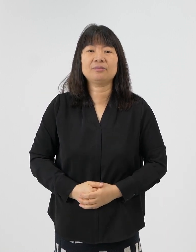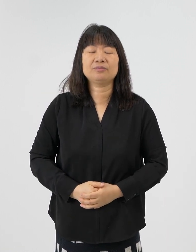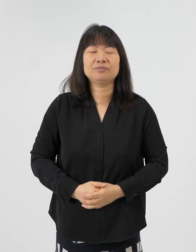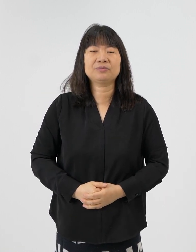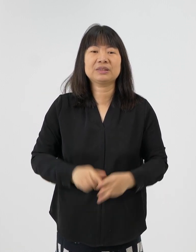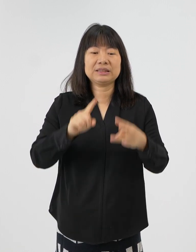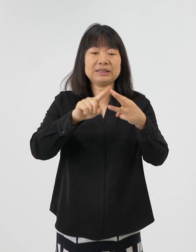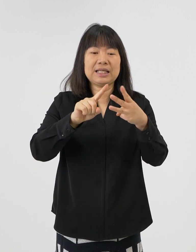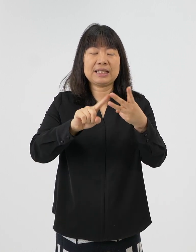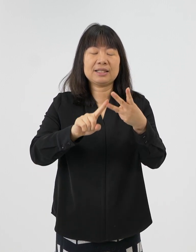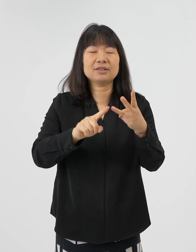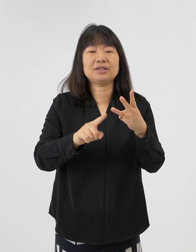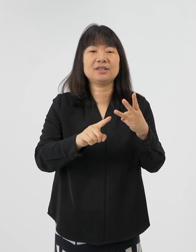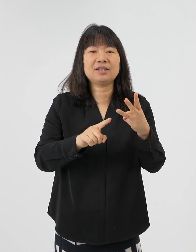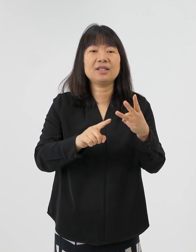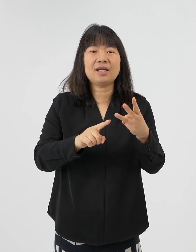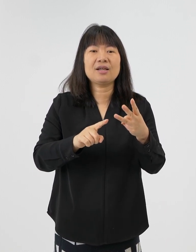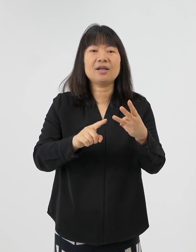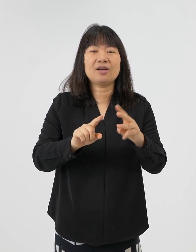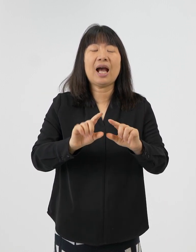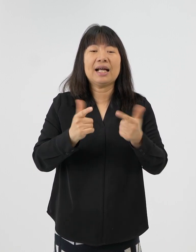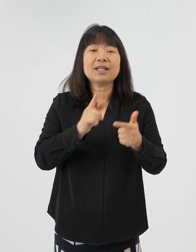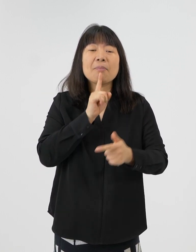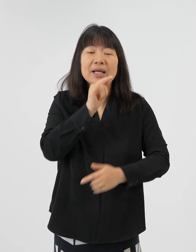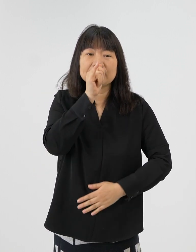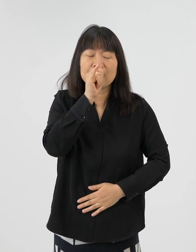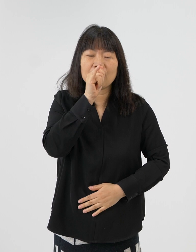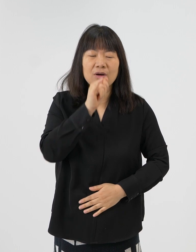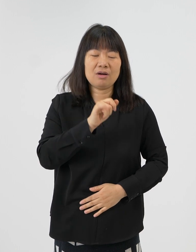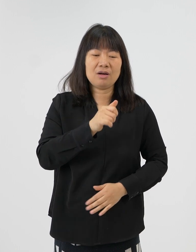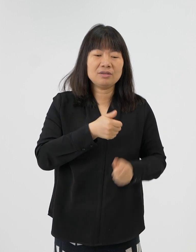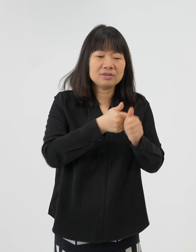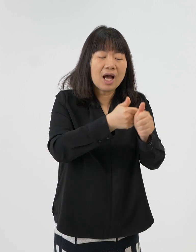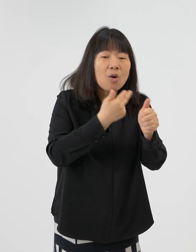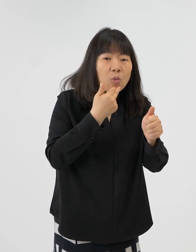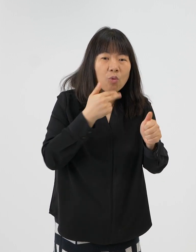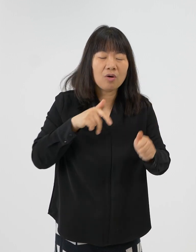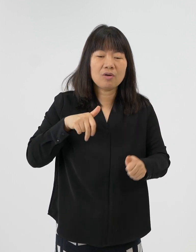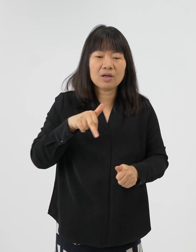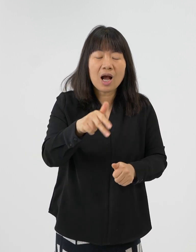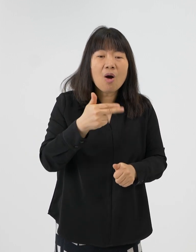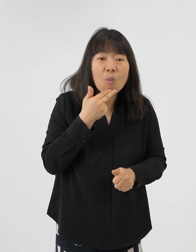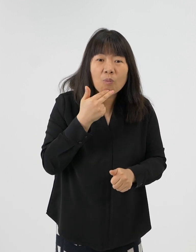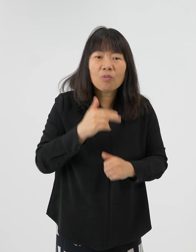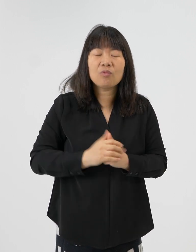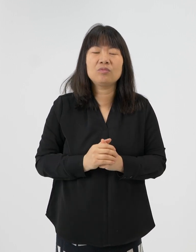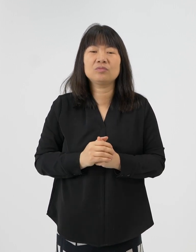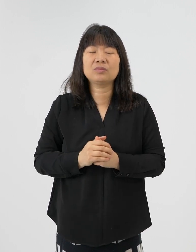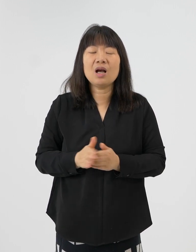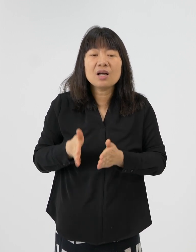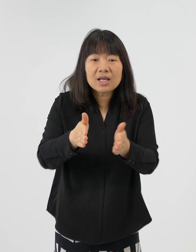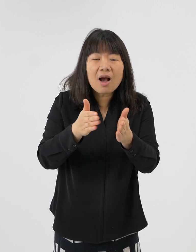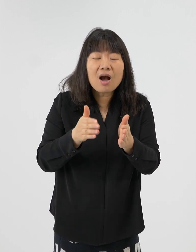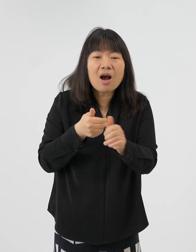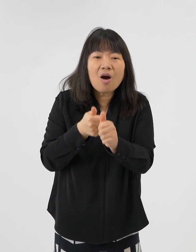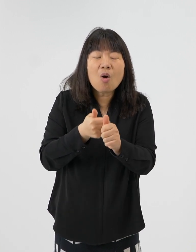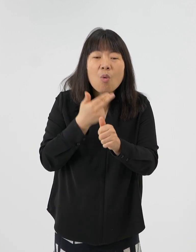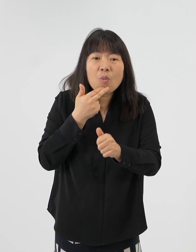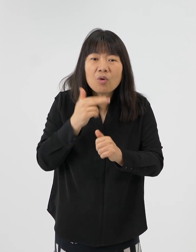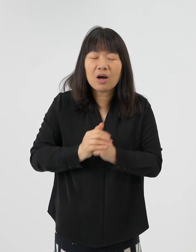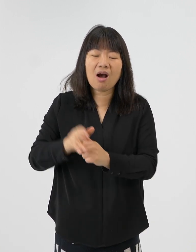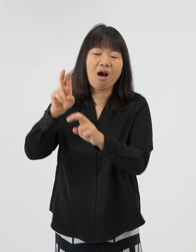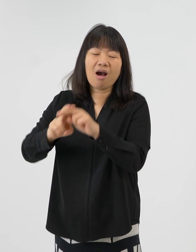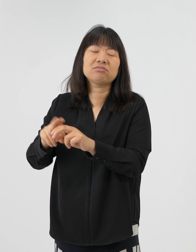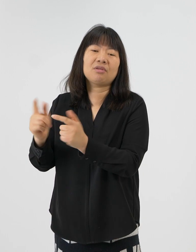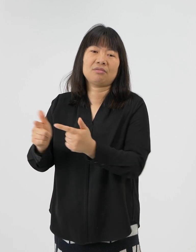그 길로 걸어가지 않고, 그 길에 서지 않고, 그 자리에 앉지 않는다. 앉다라는 말은 삶을